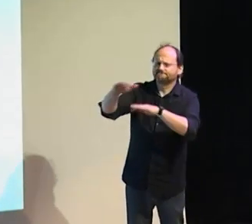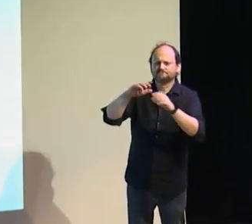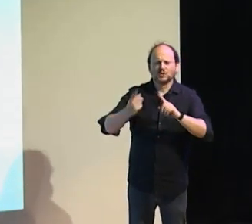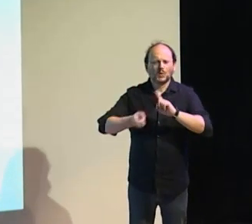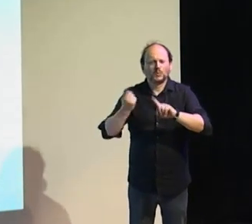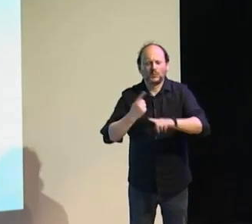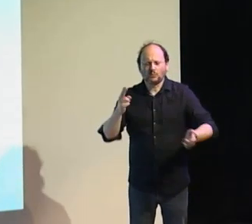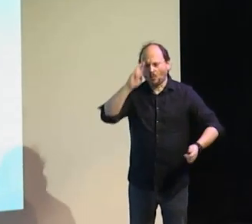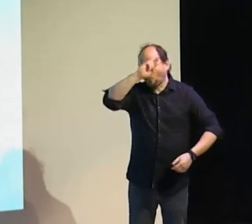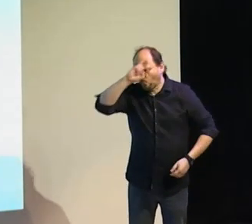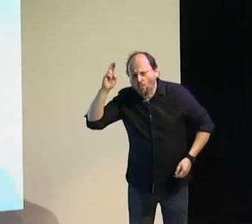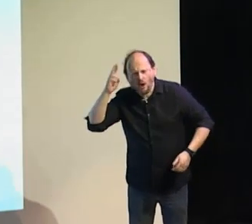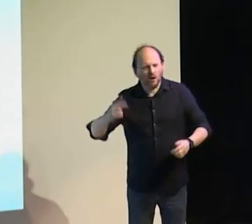choses importantes.